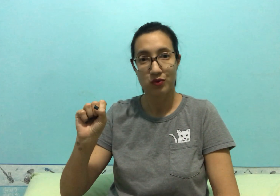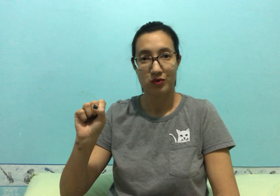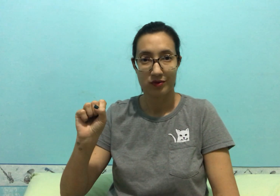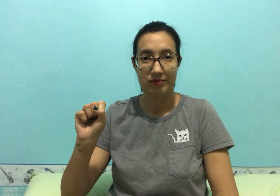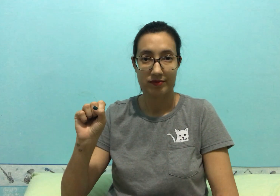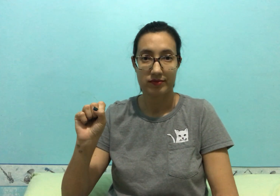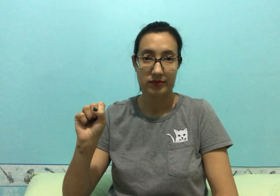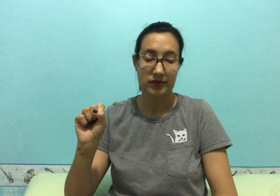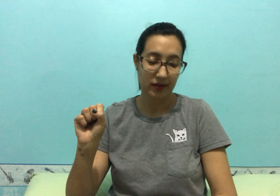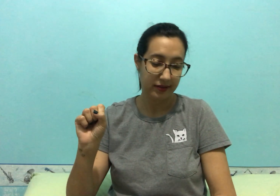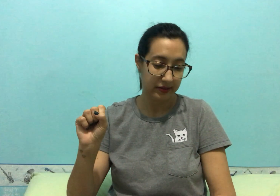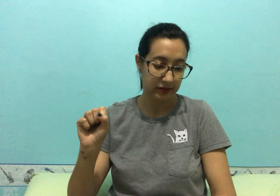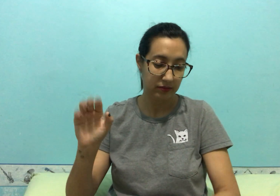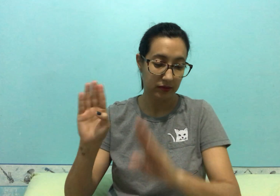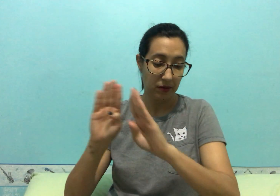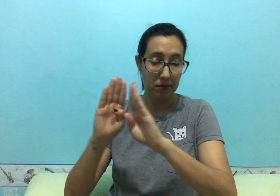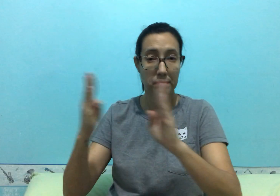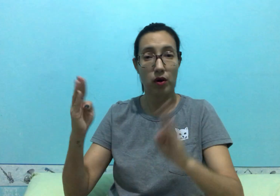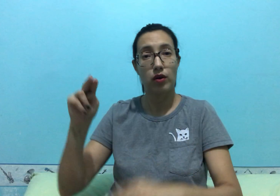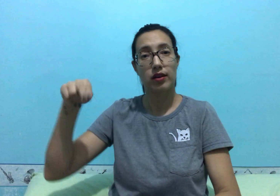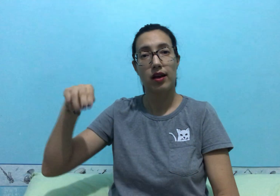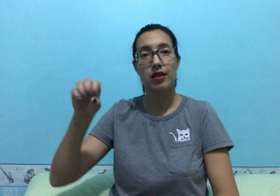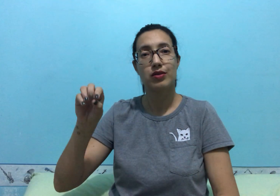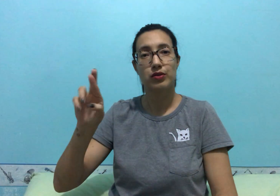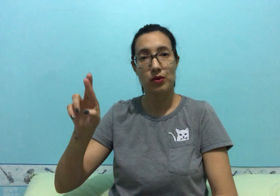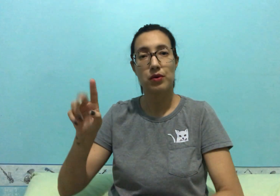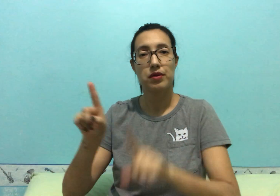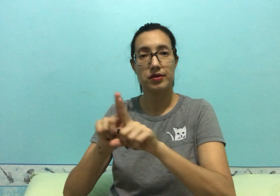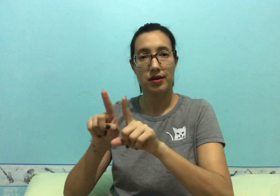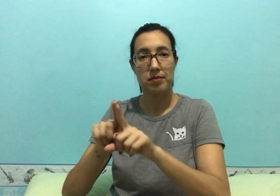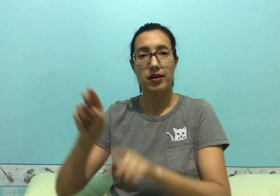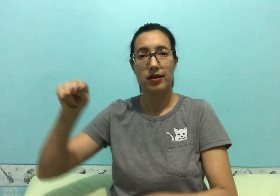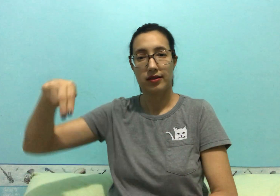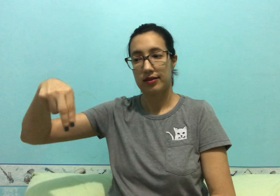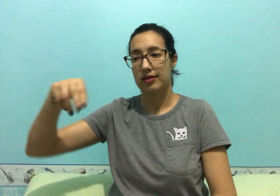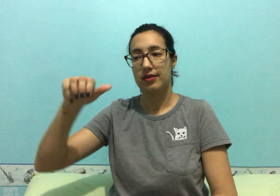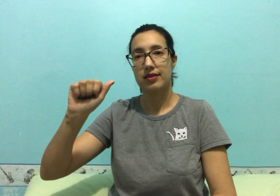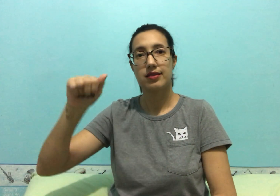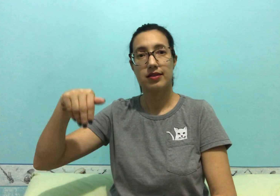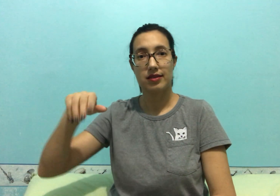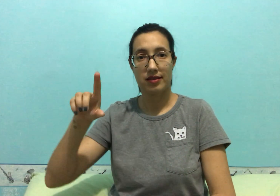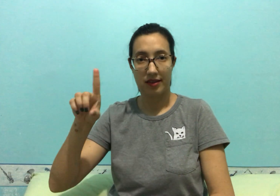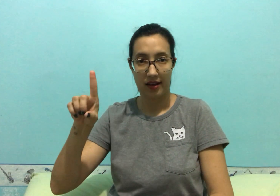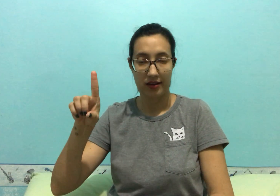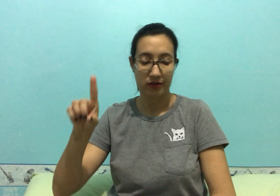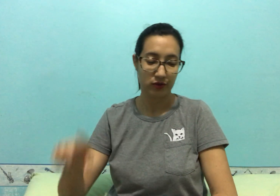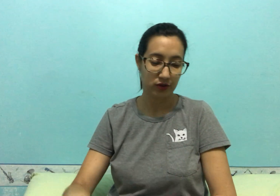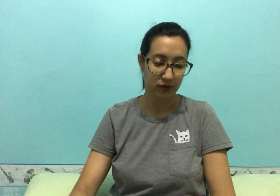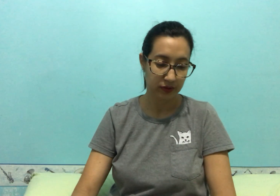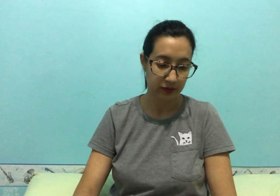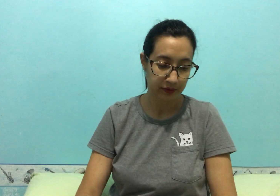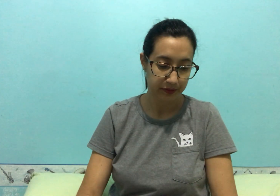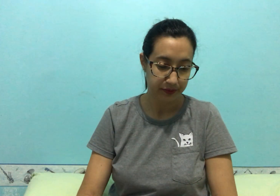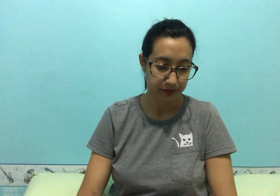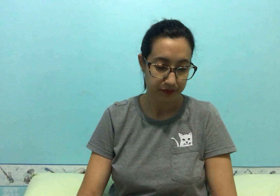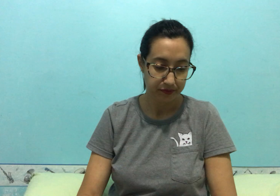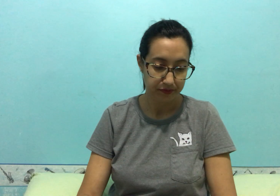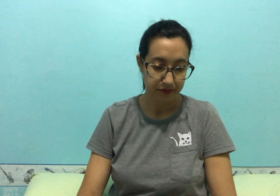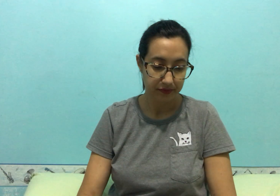A primeira coisa que nos chama a atenção aqui é que se nós conectarmos um inversor na saída de uma porta NOR, nós vamos ter